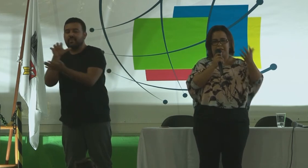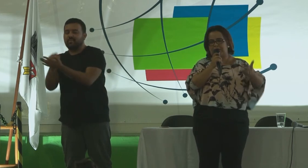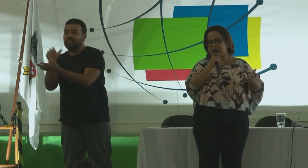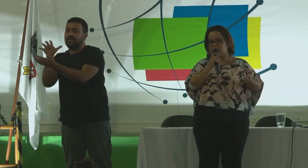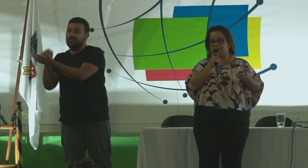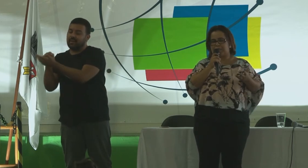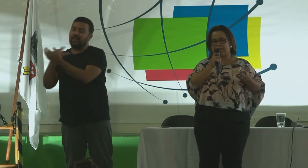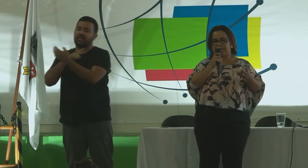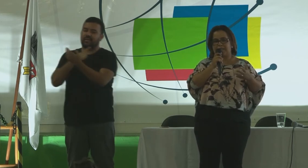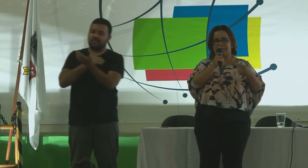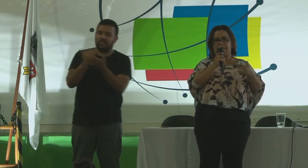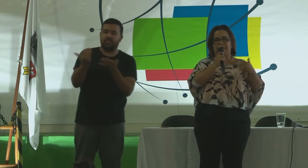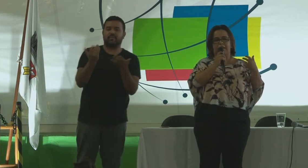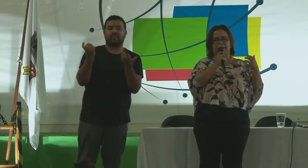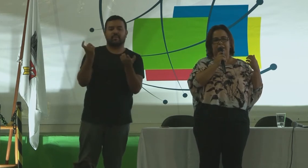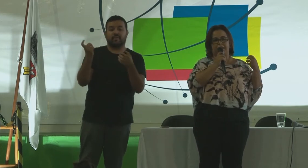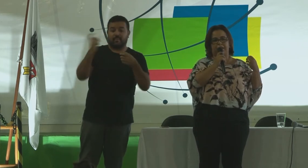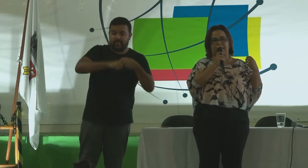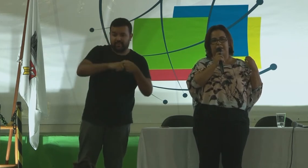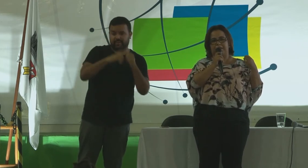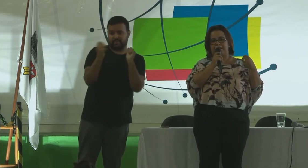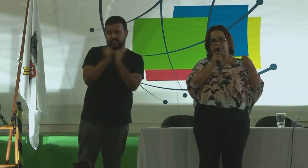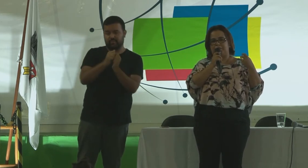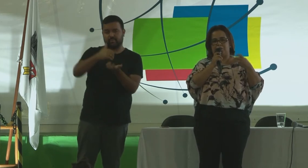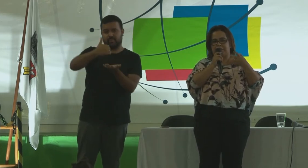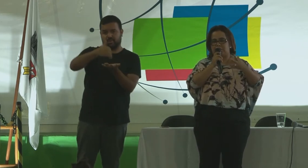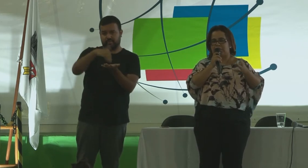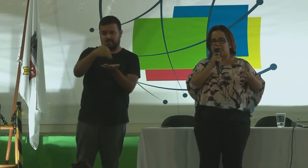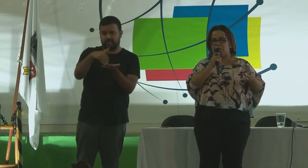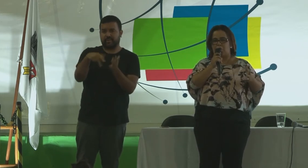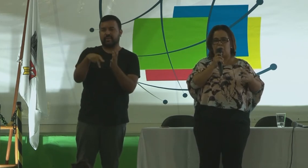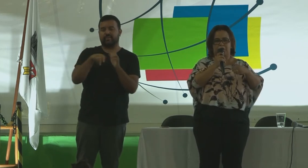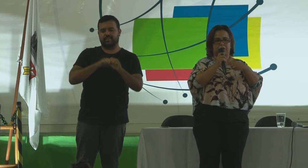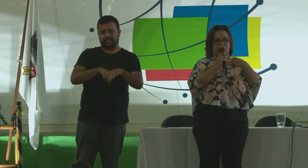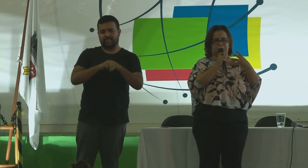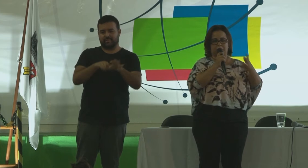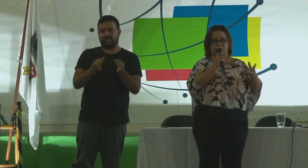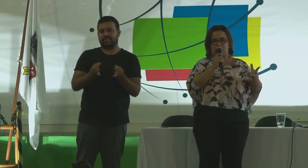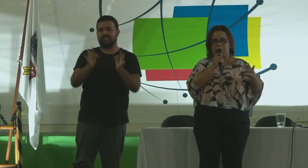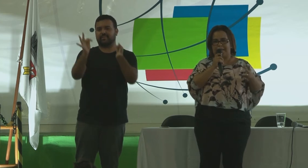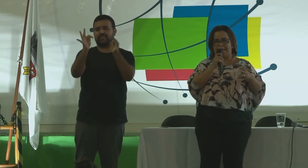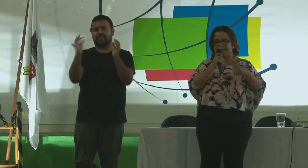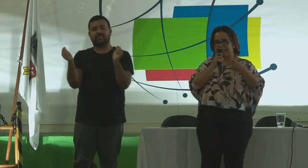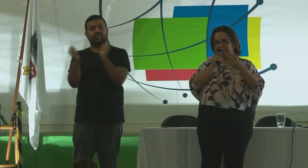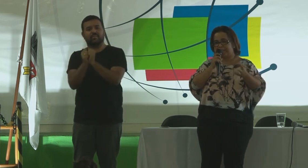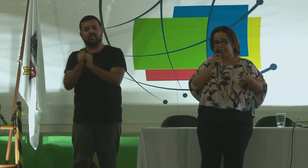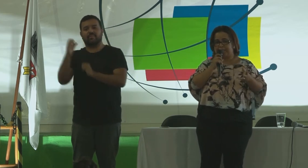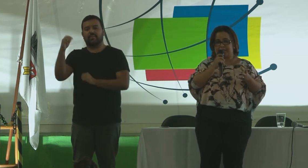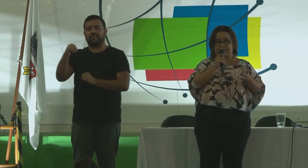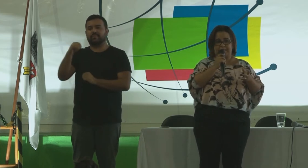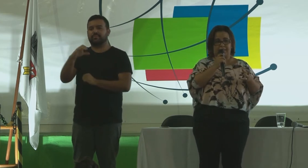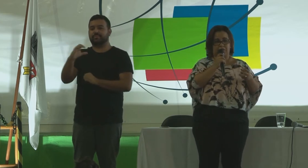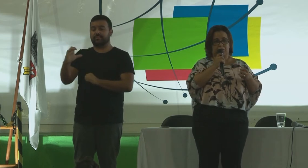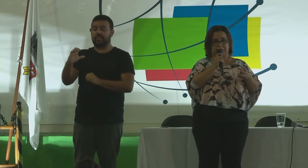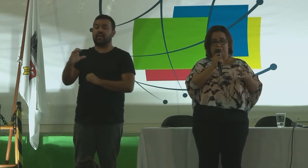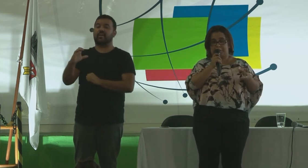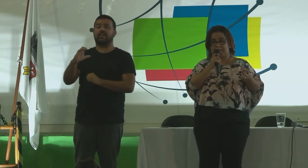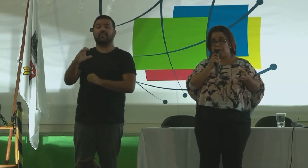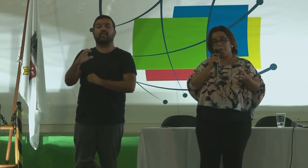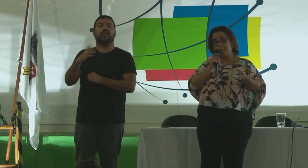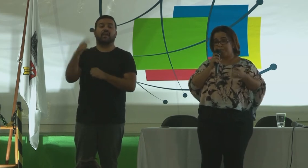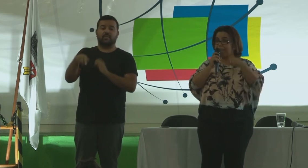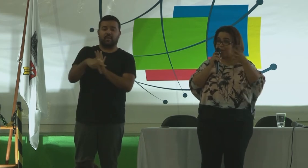fizemos parceria, claro, com a Secretaria de Educação Tecnológica, juntamente com o MEC, a Secretaria de